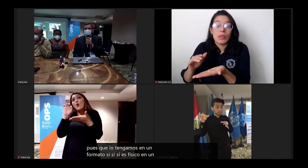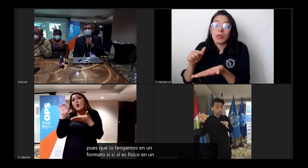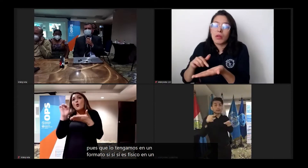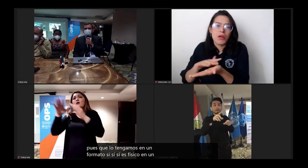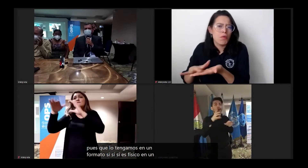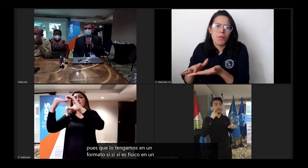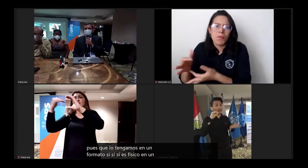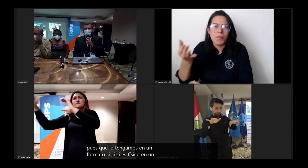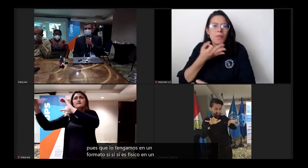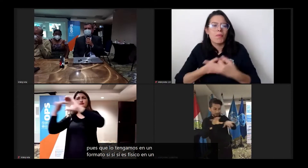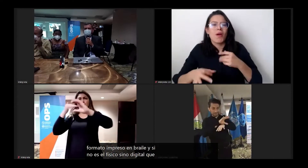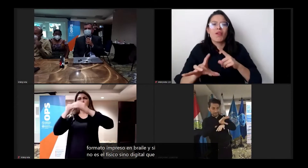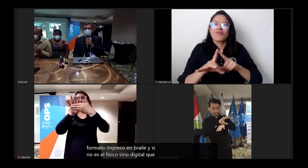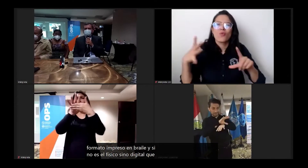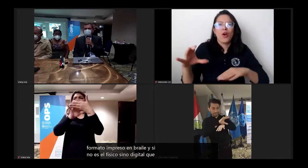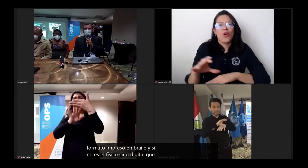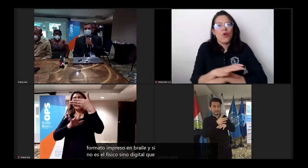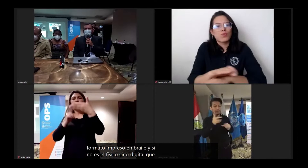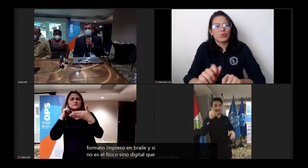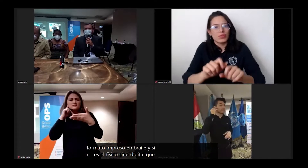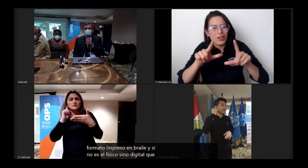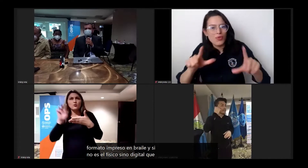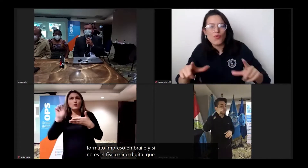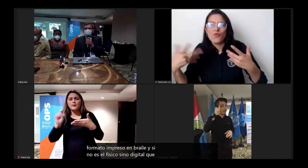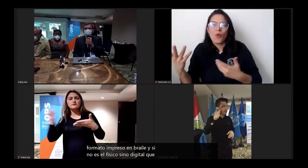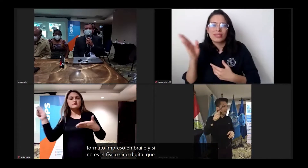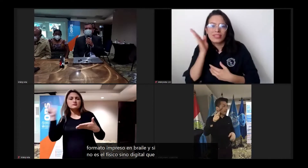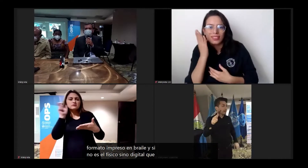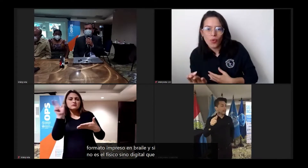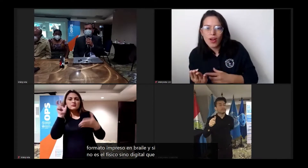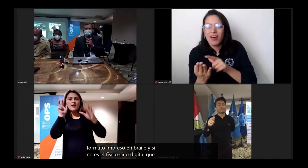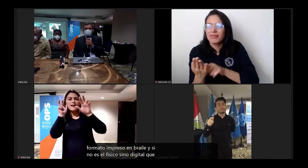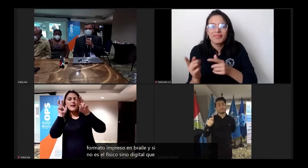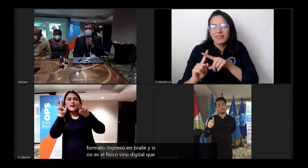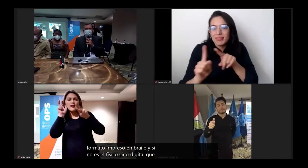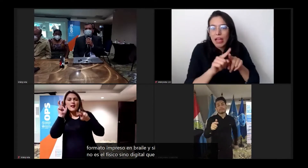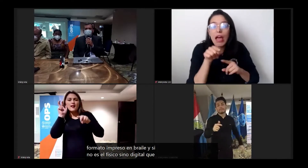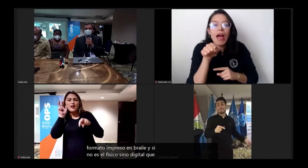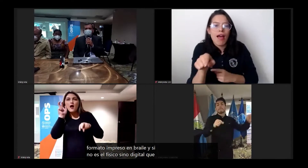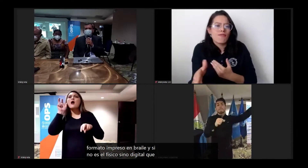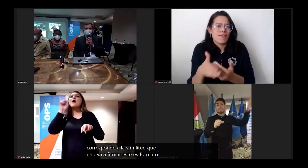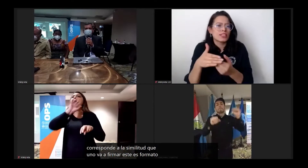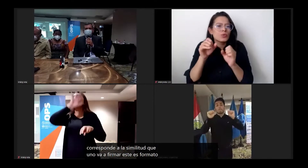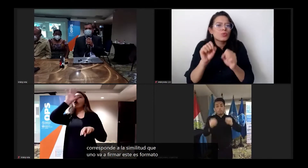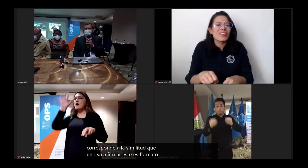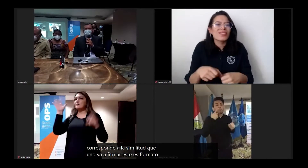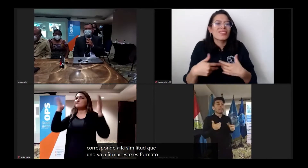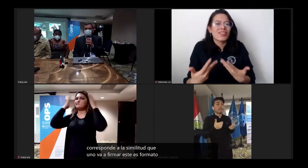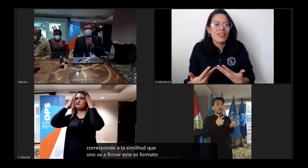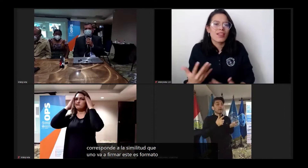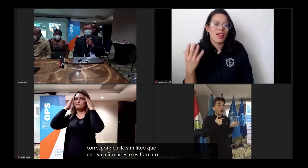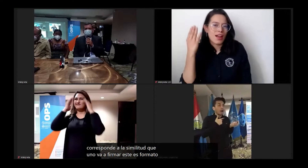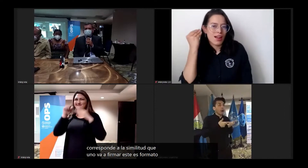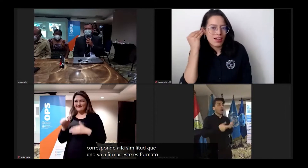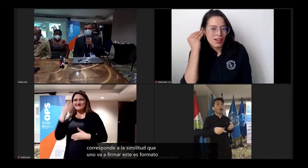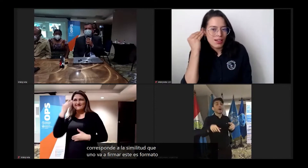que corresponda a la similitud que uno va a firmar, que esté ese formato que pueda ser interpretado por el